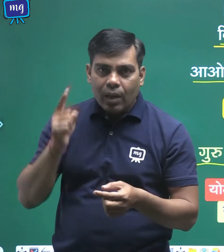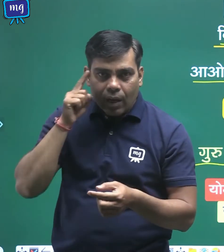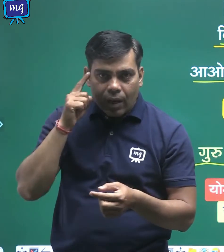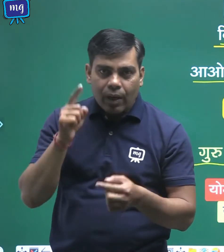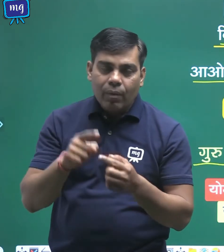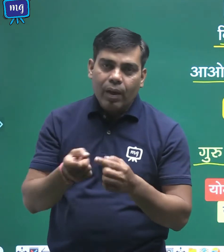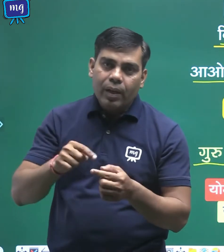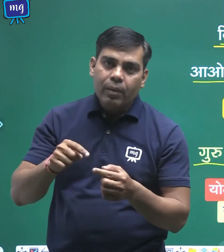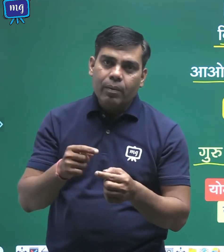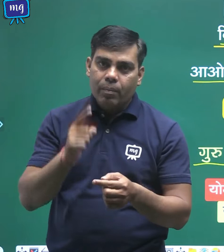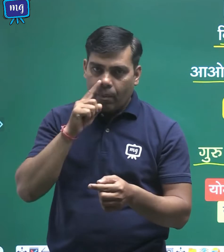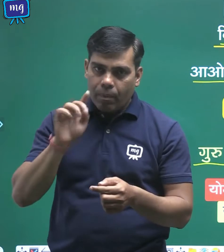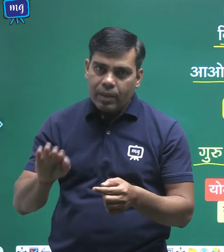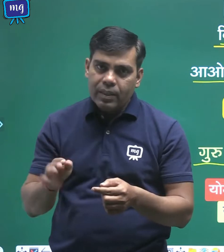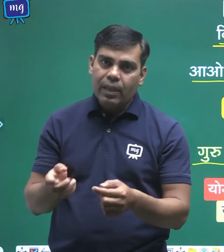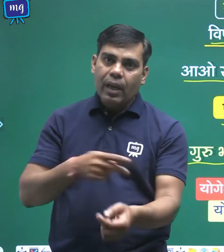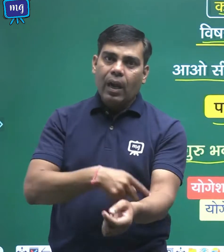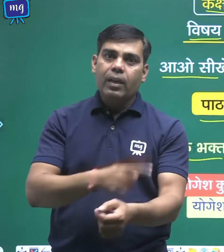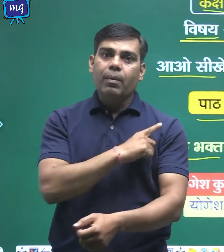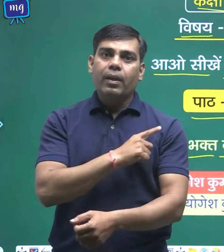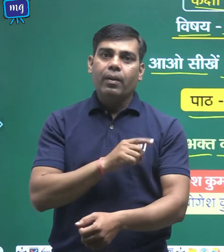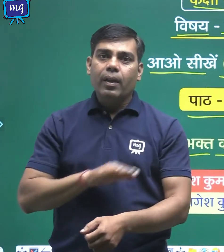कालीबाई। प्यारे बच्चों,